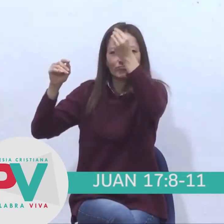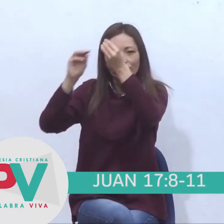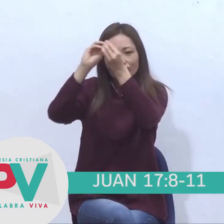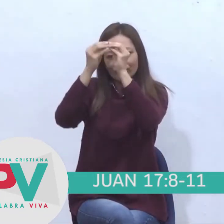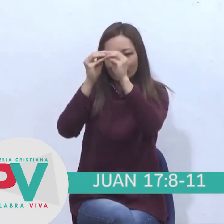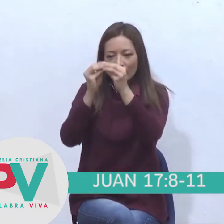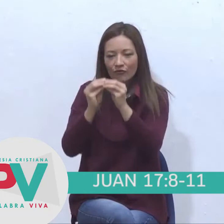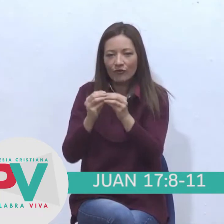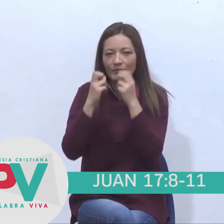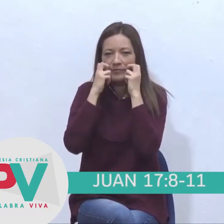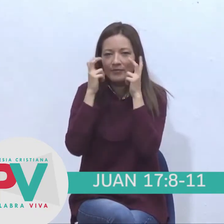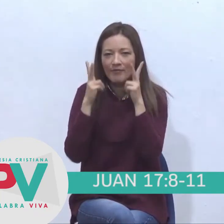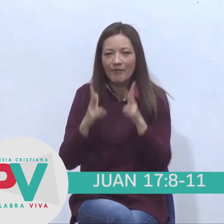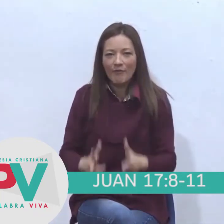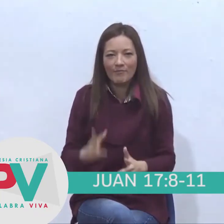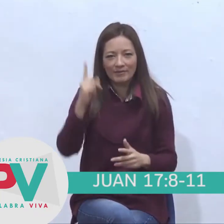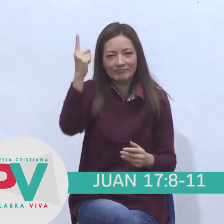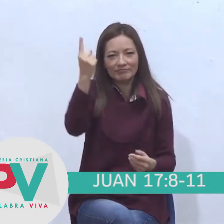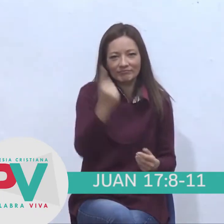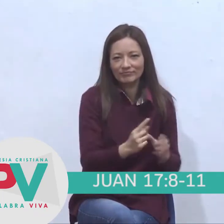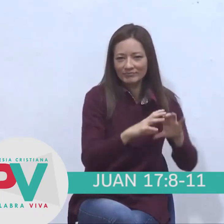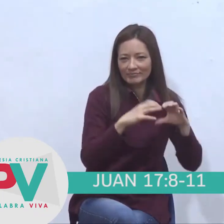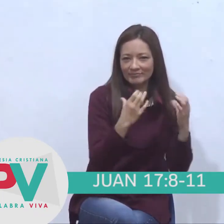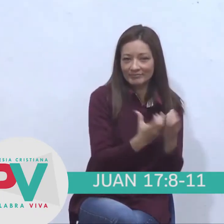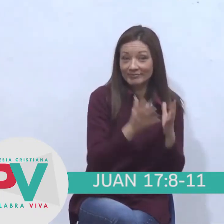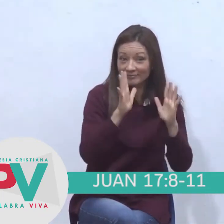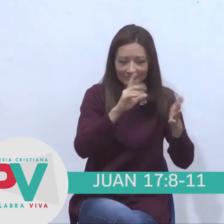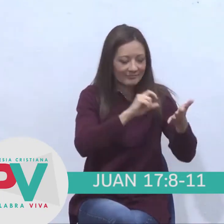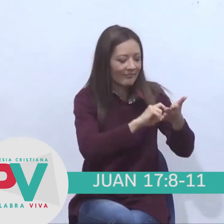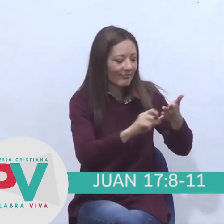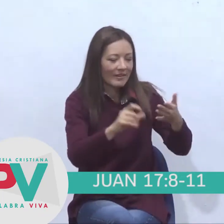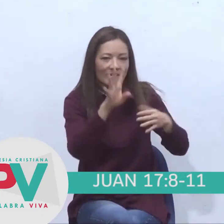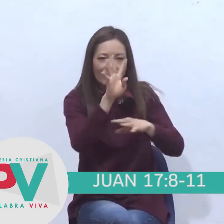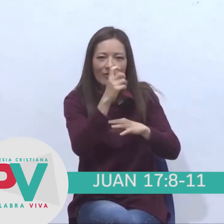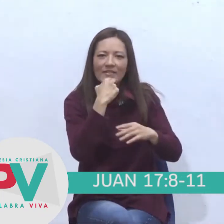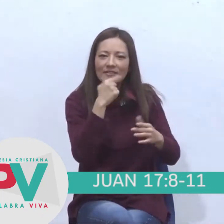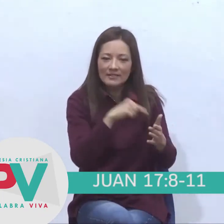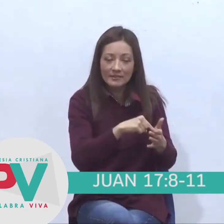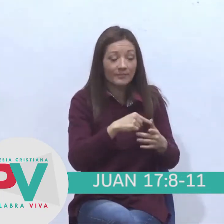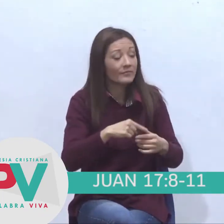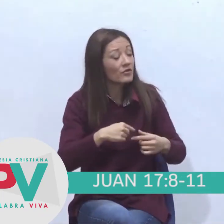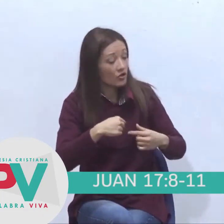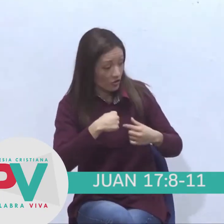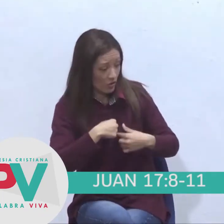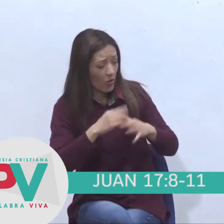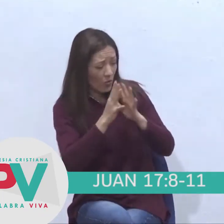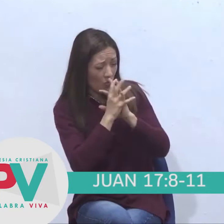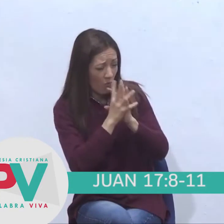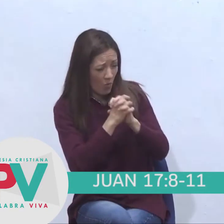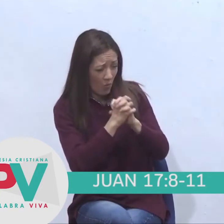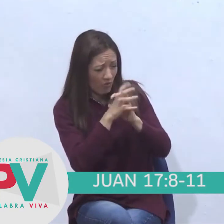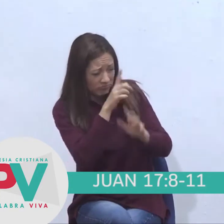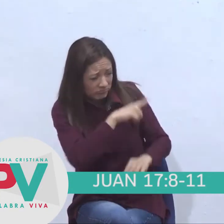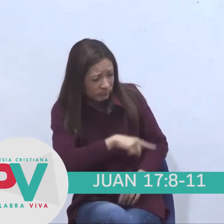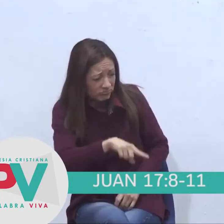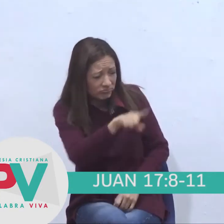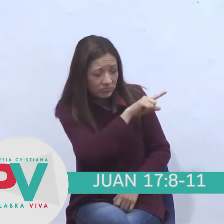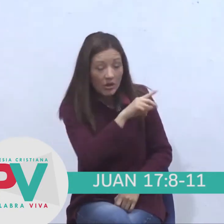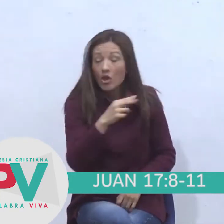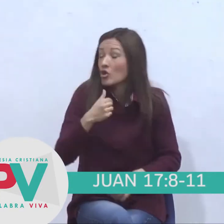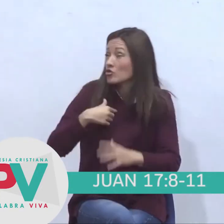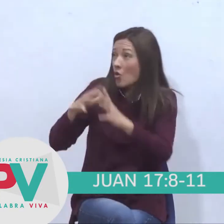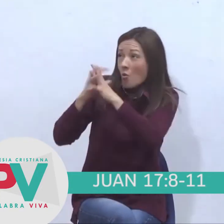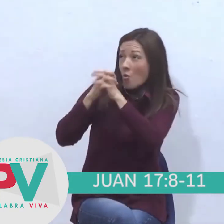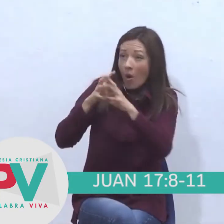enviaste. Versículo 9. Yo ruego por ellos, no ruego por el mundo, sino por los que